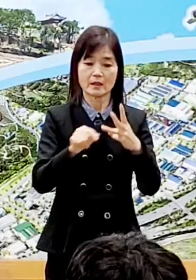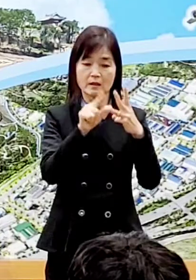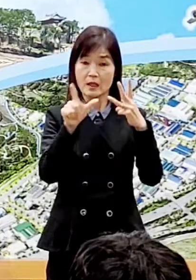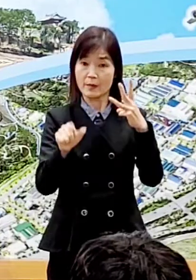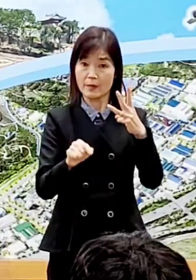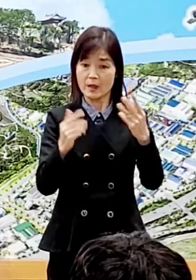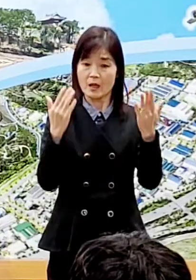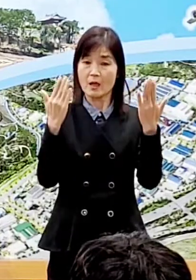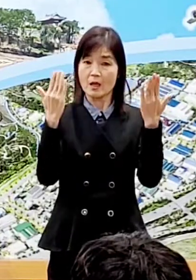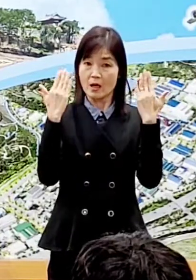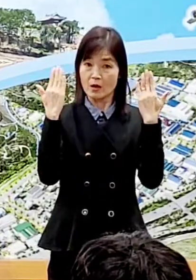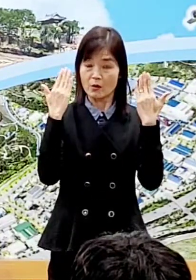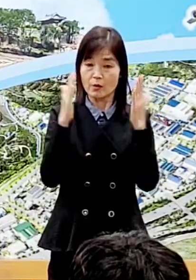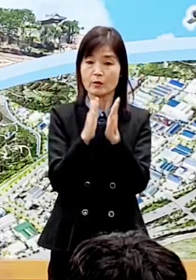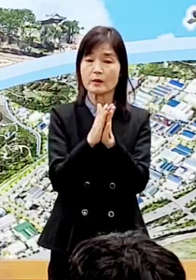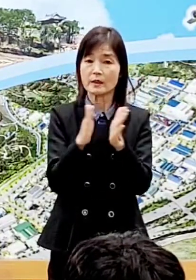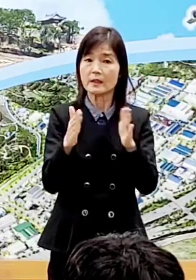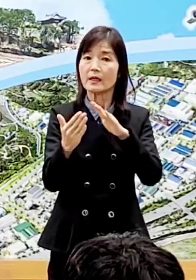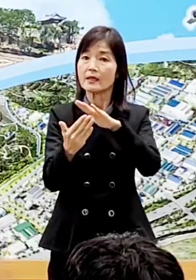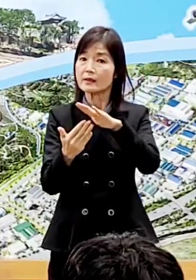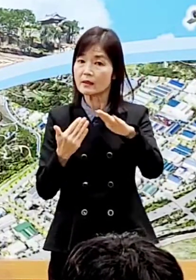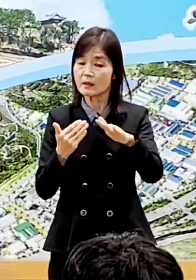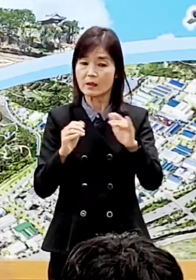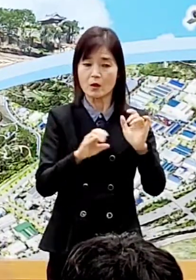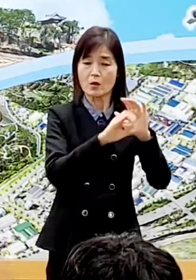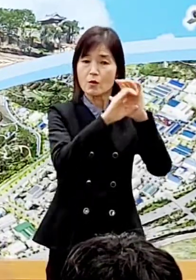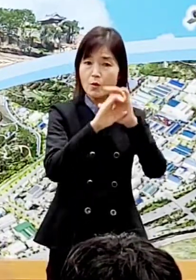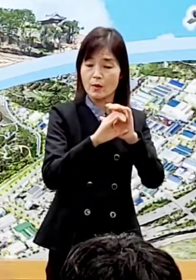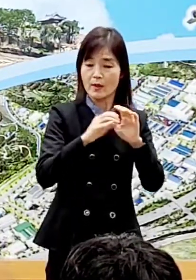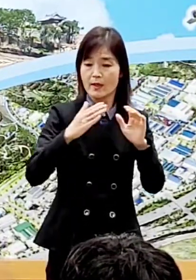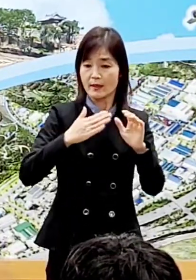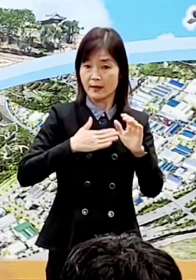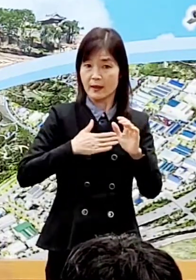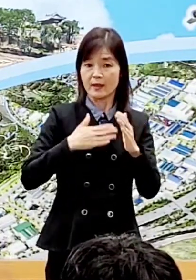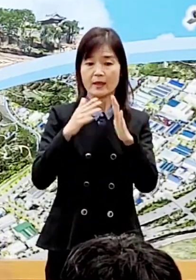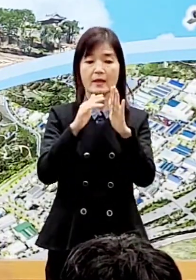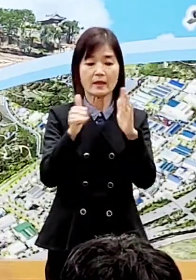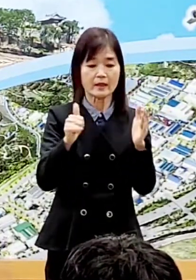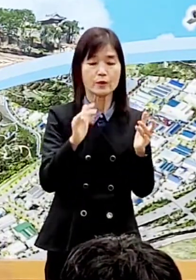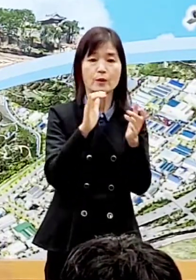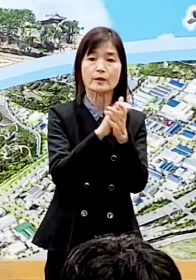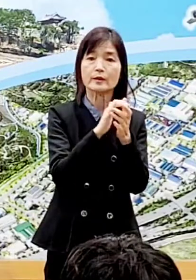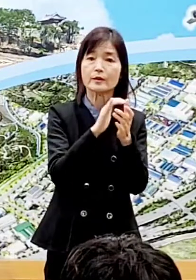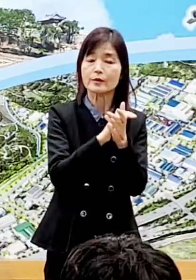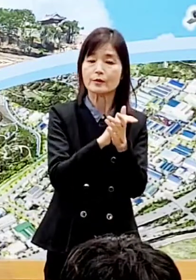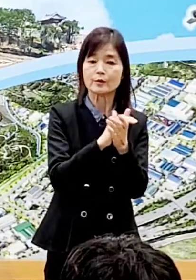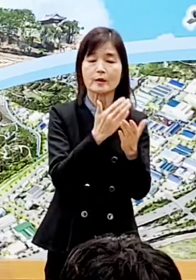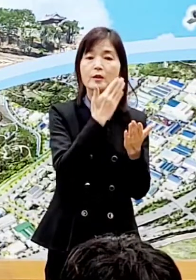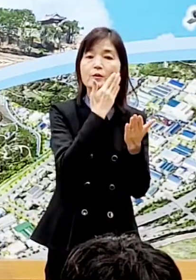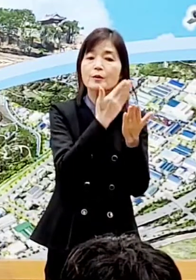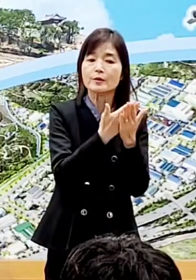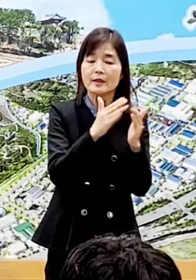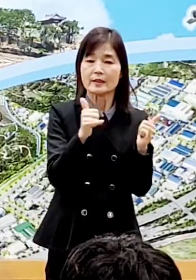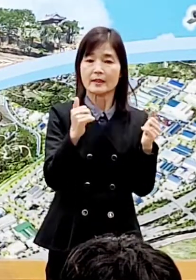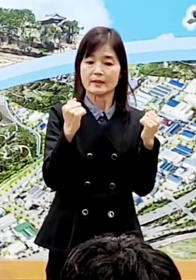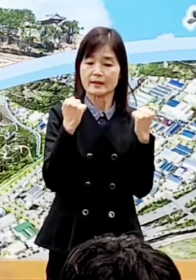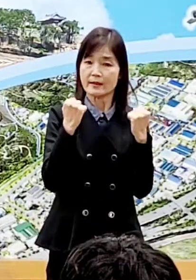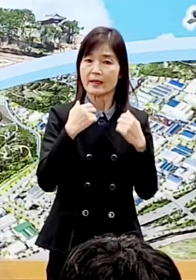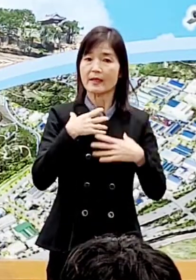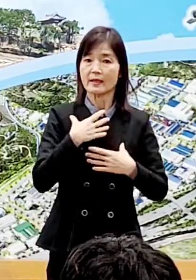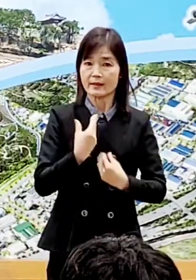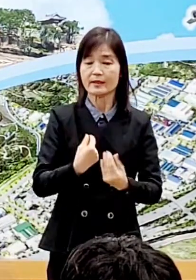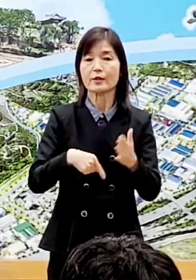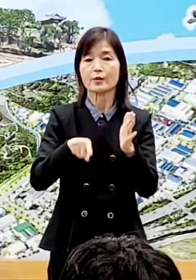앞두고 있는 만큼 코로나19로부터 나와 가족, 친구 등 소중한 사람들의 건강과 안전을